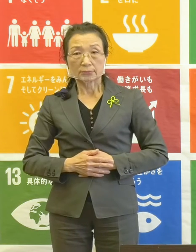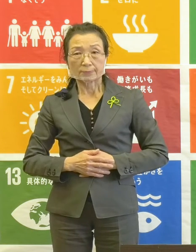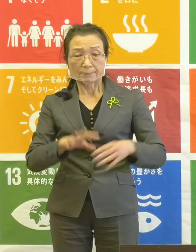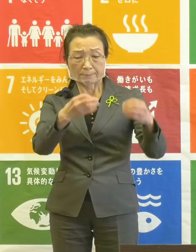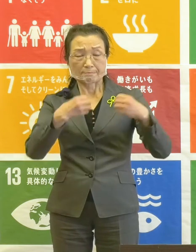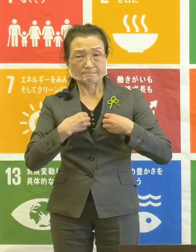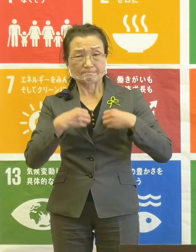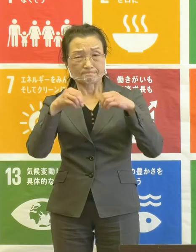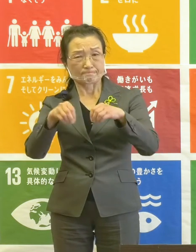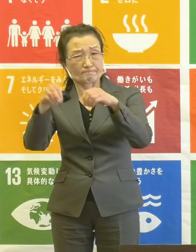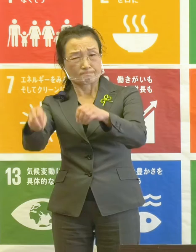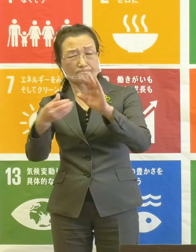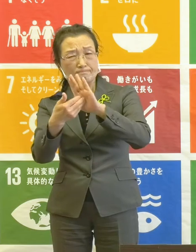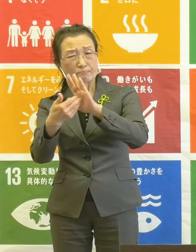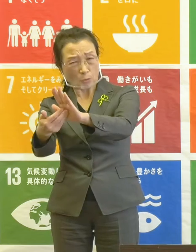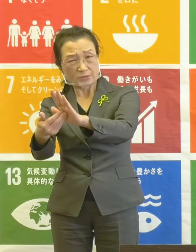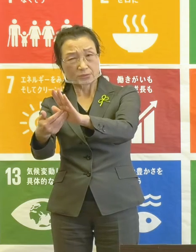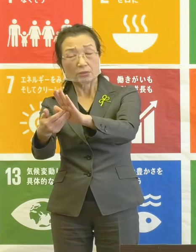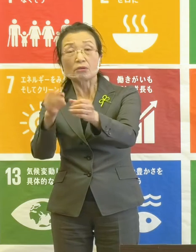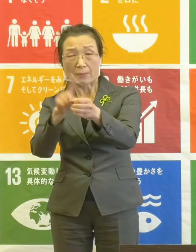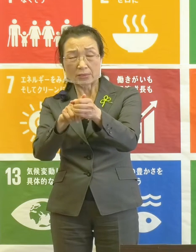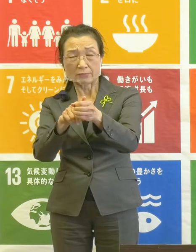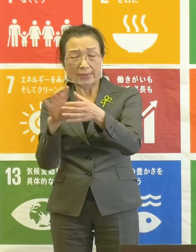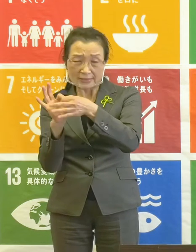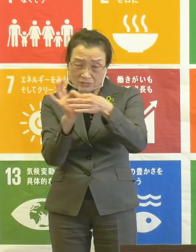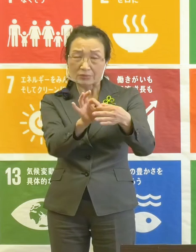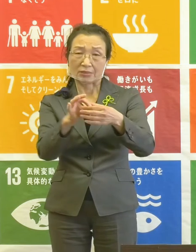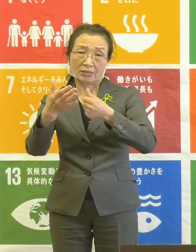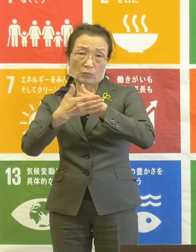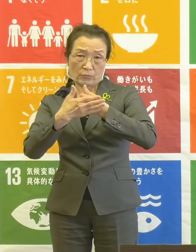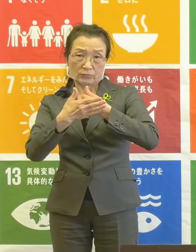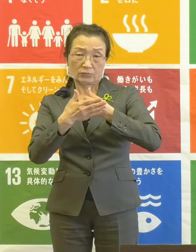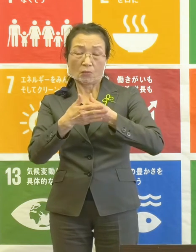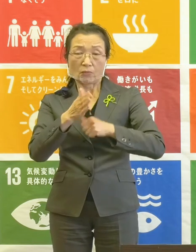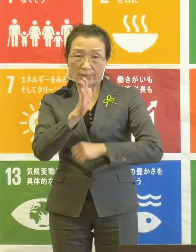感染拡大防止には引き続きご協力をお願いします。